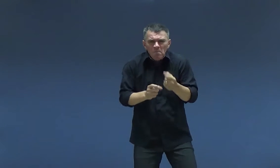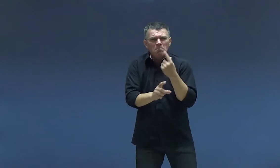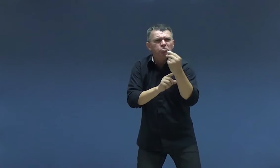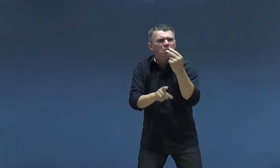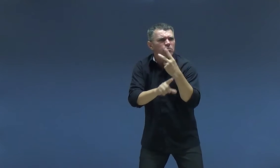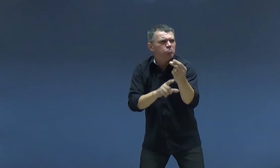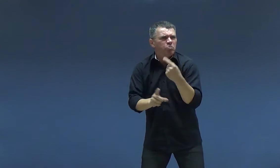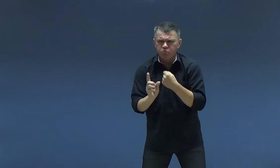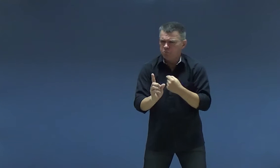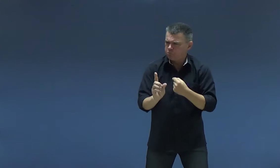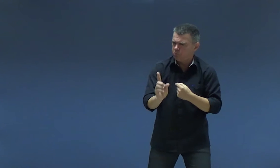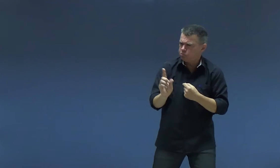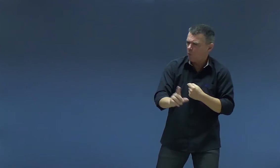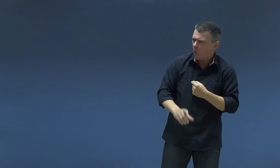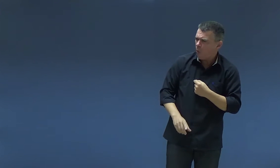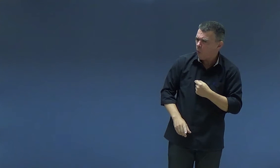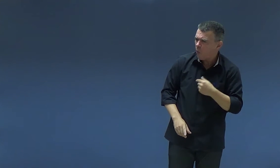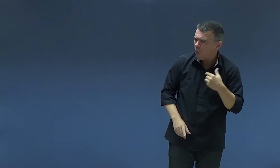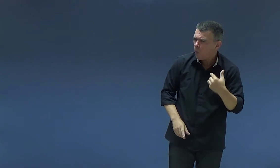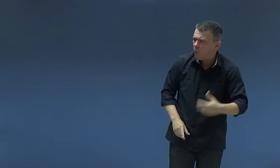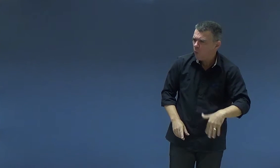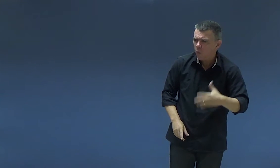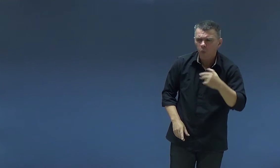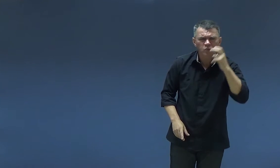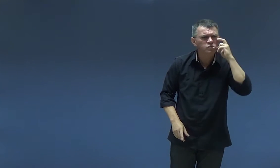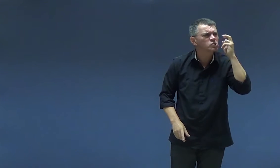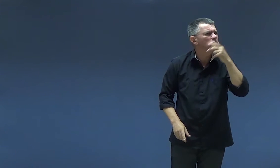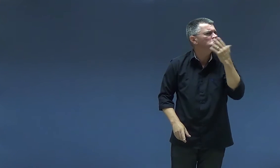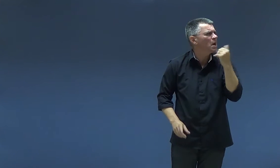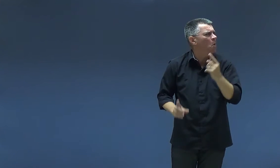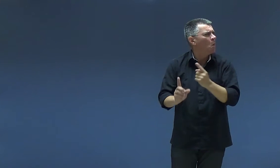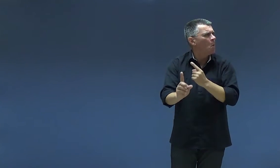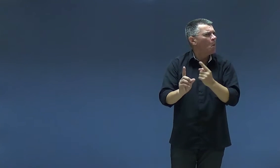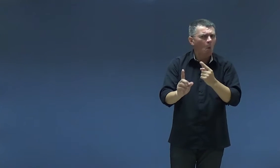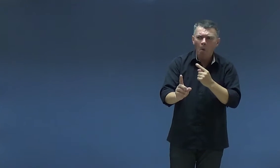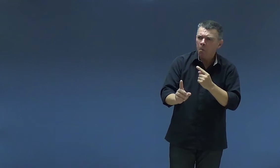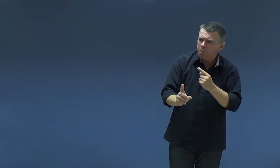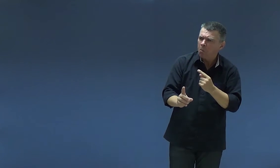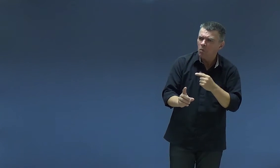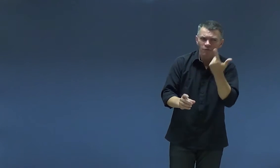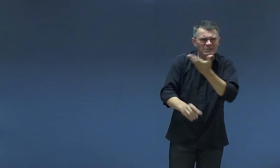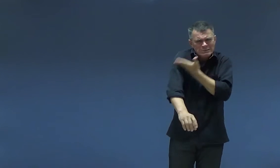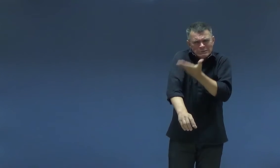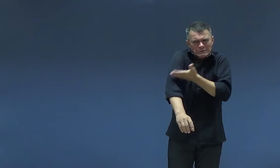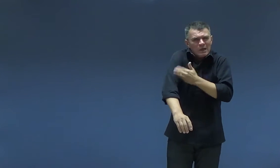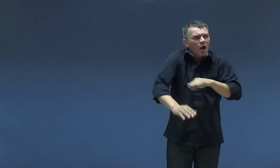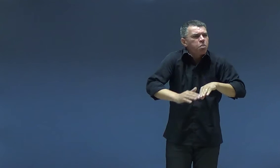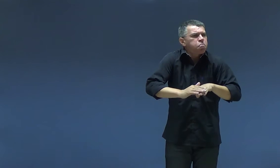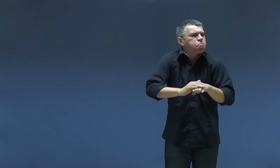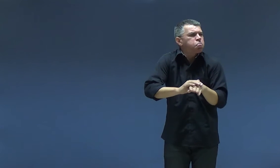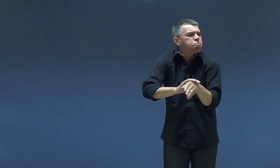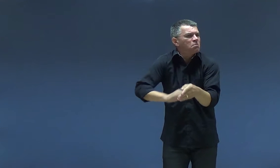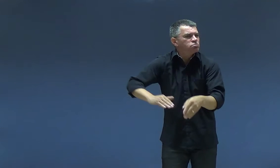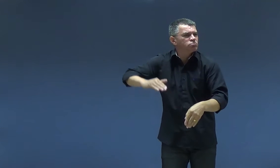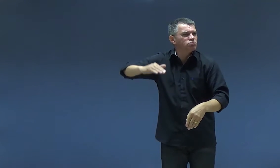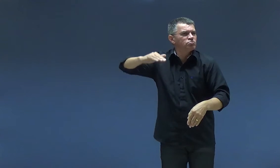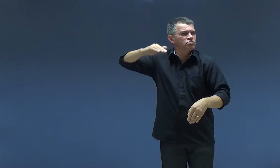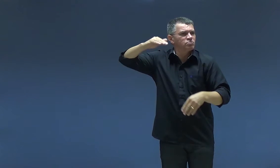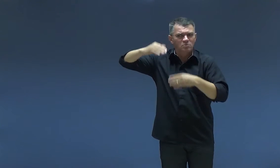não, eu preciso correr mais. E ele começou a fazer isso e vencia, vencia sempre, sempre, sempre, né? E ele começou a praticar aquilo, praticar,